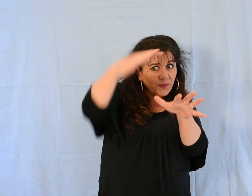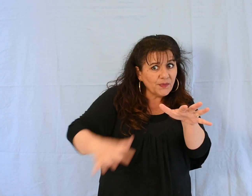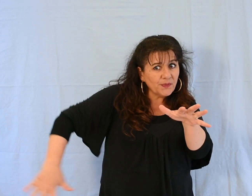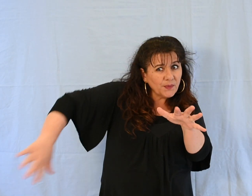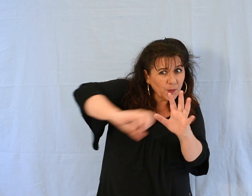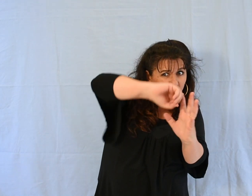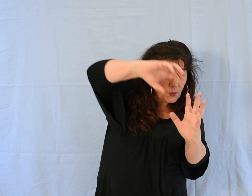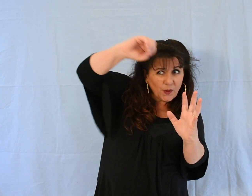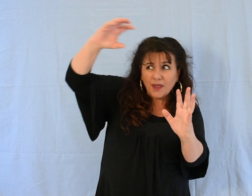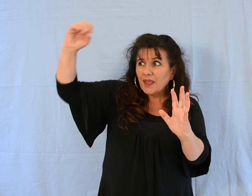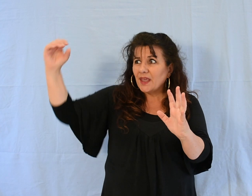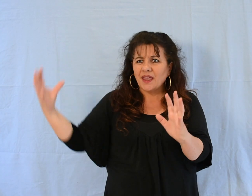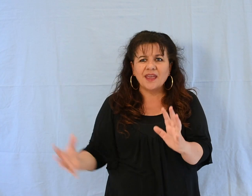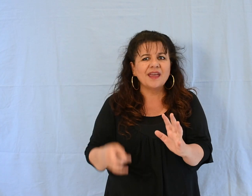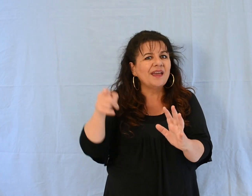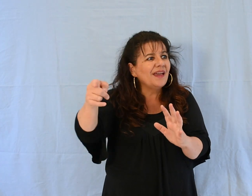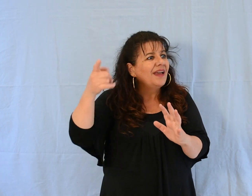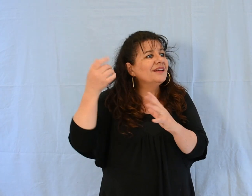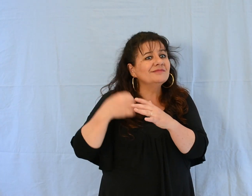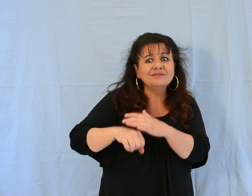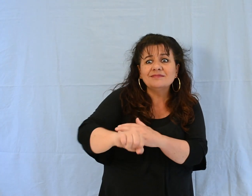en guise de l'ange, le nuage sombre.